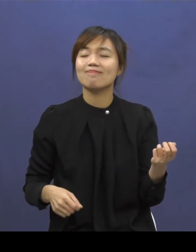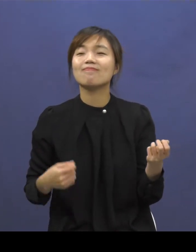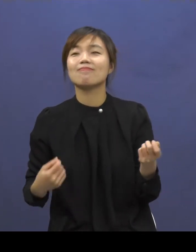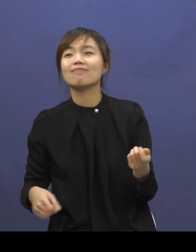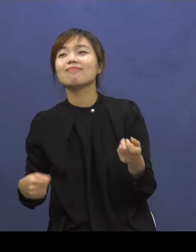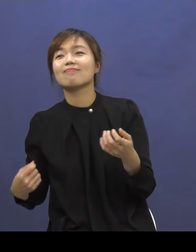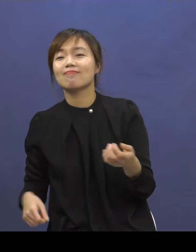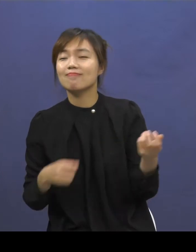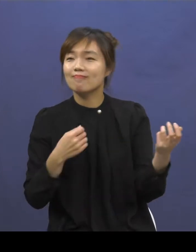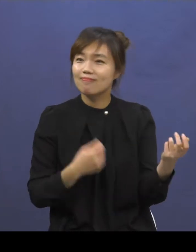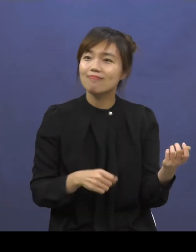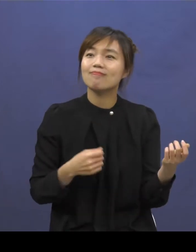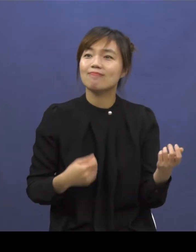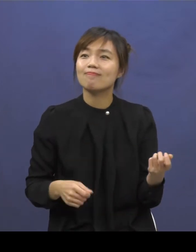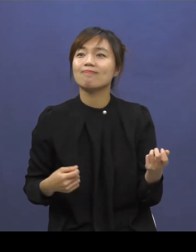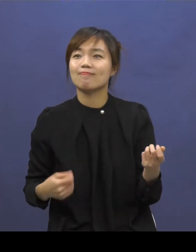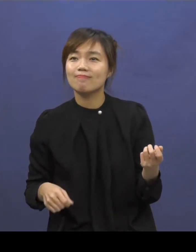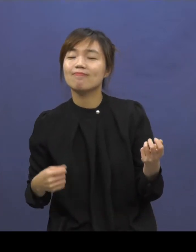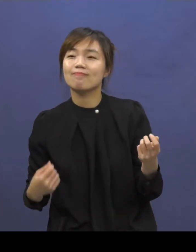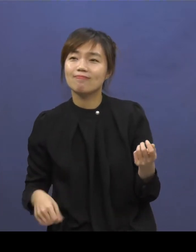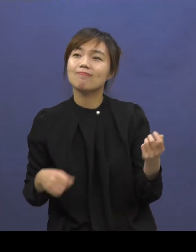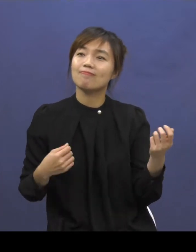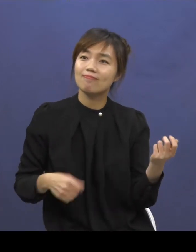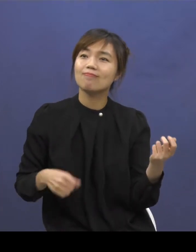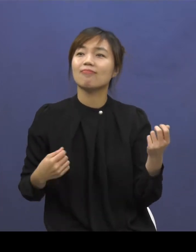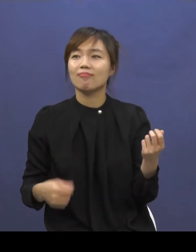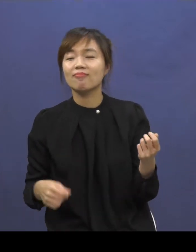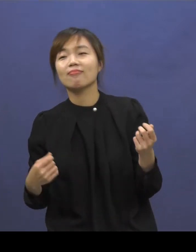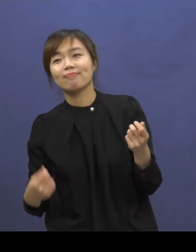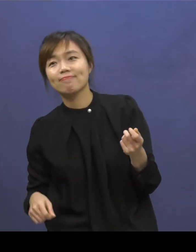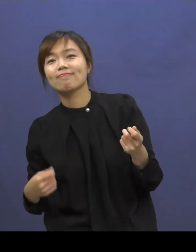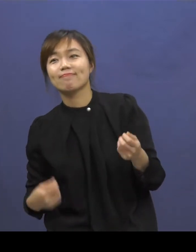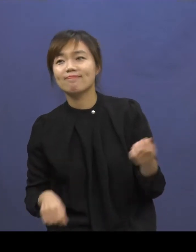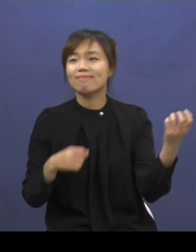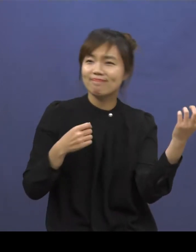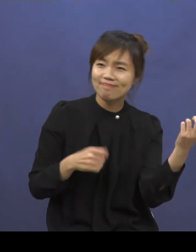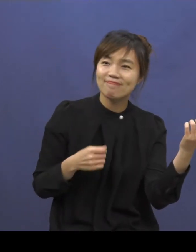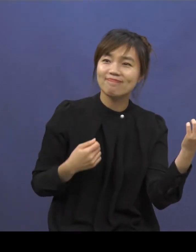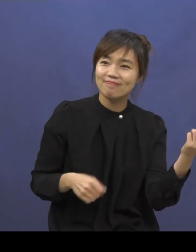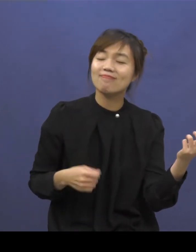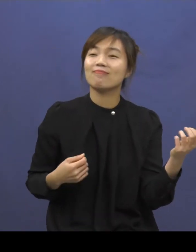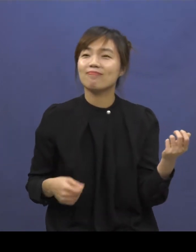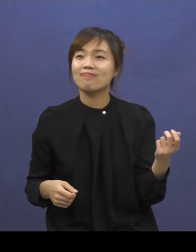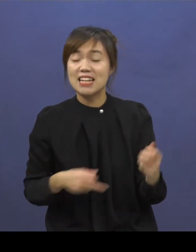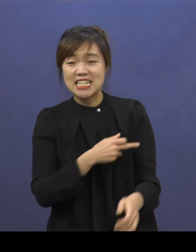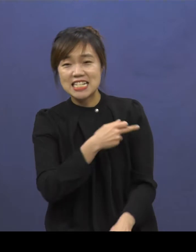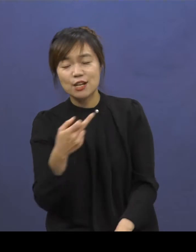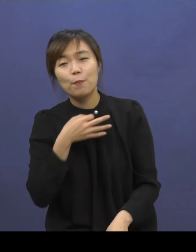우리들의 큰 목소리로 만세